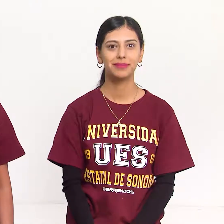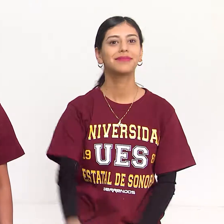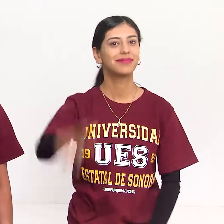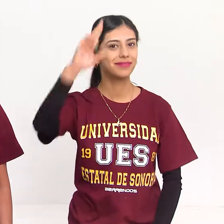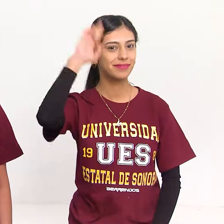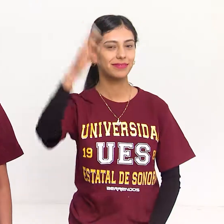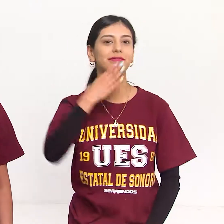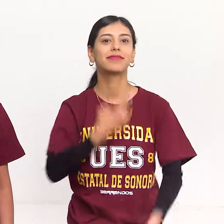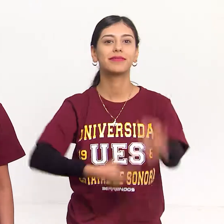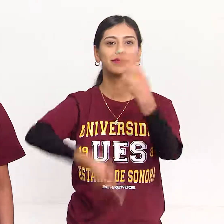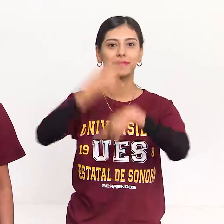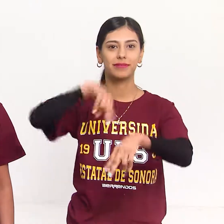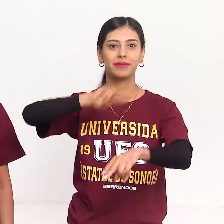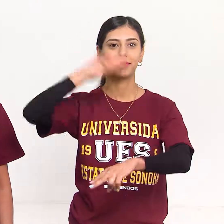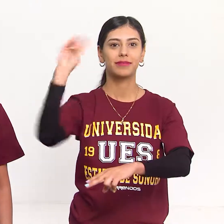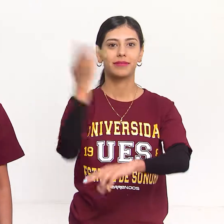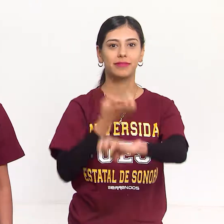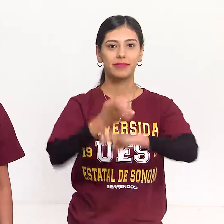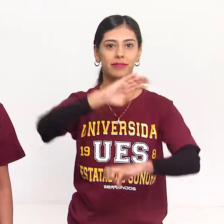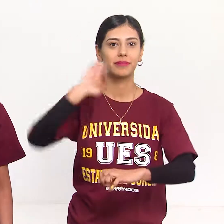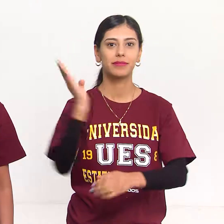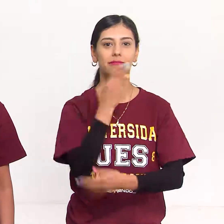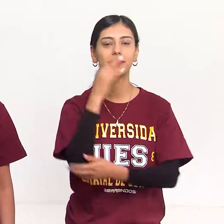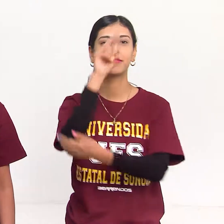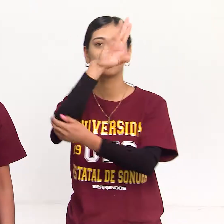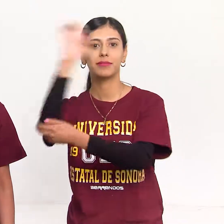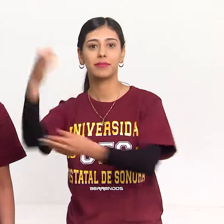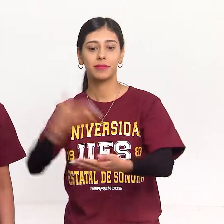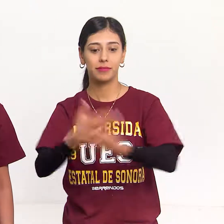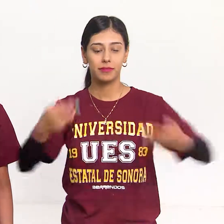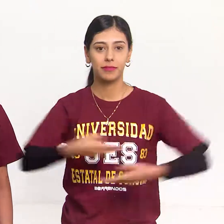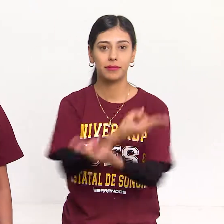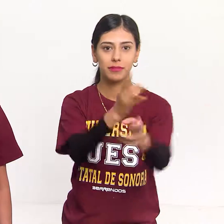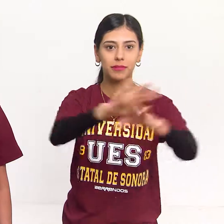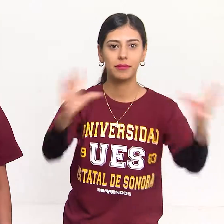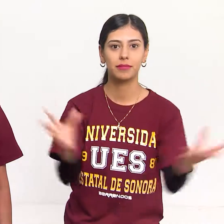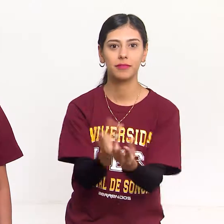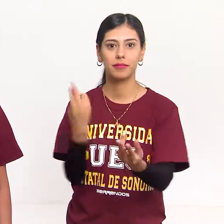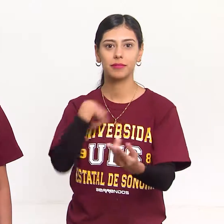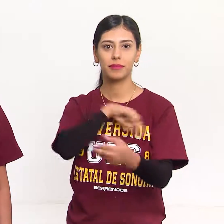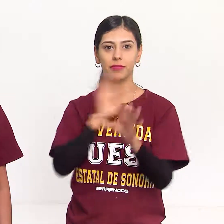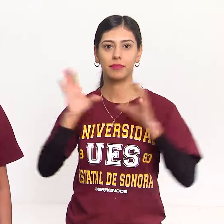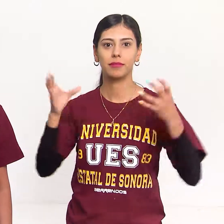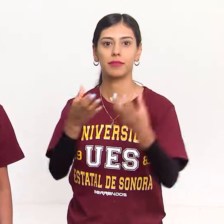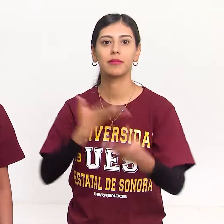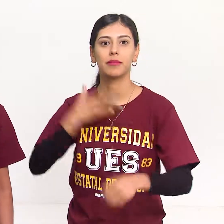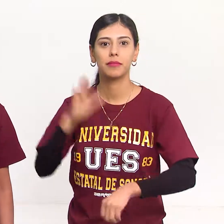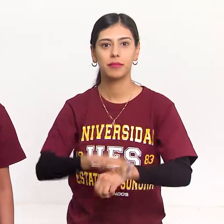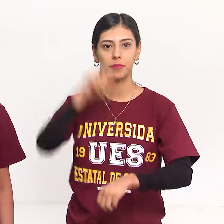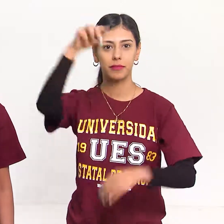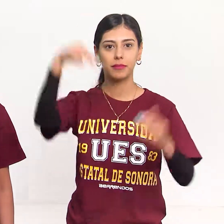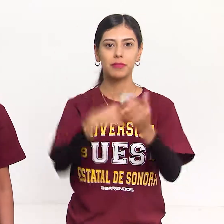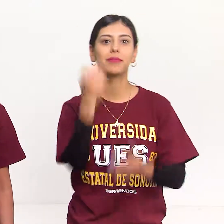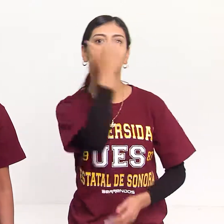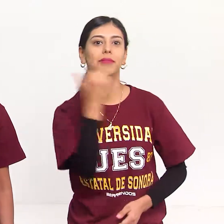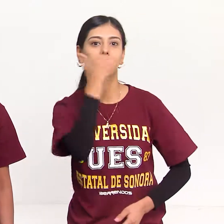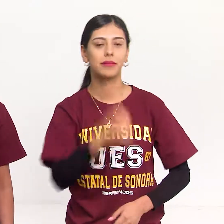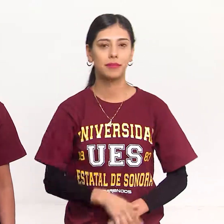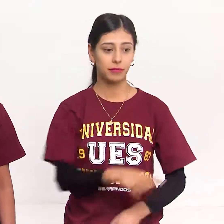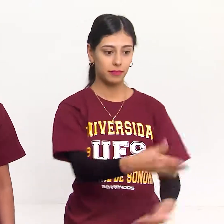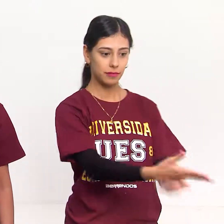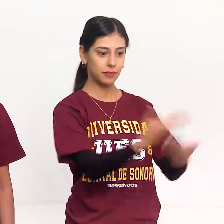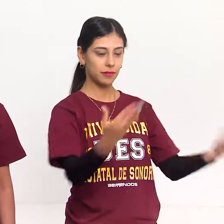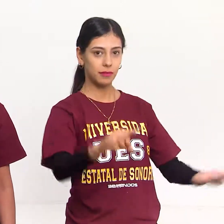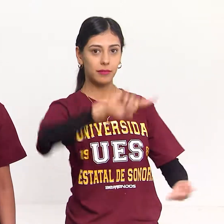Hola, bienvenidos a la Universidad Estatal de Sonora. Ahora ya eres parte de esta comunidad con más de 17.000 estudiantes.